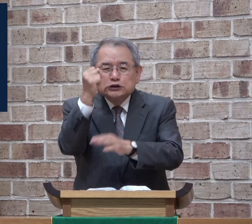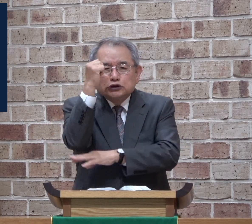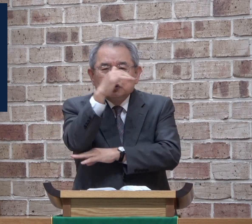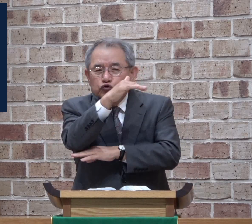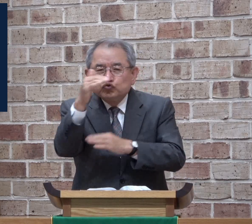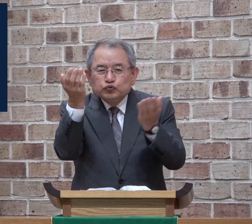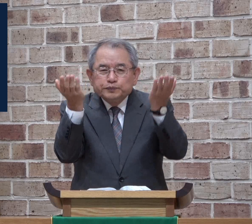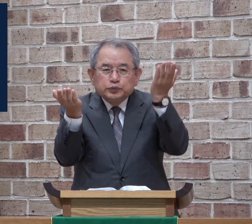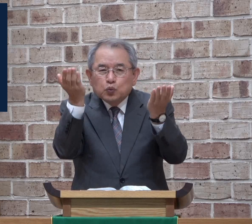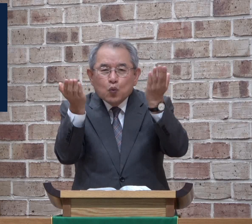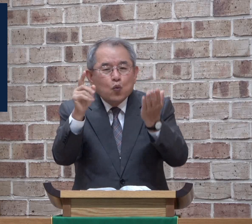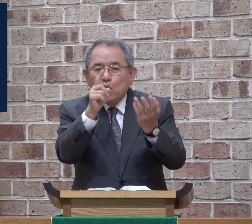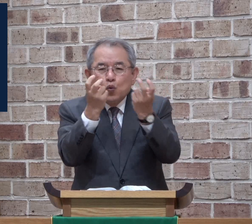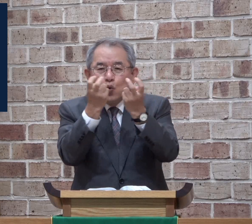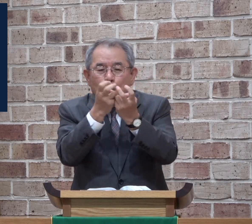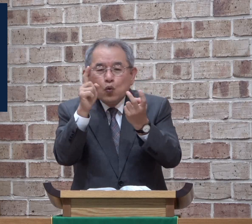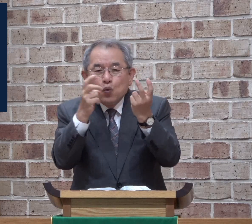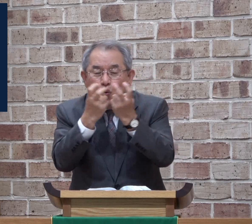작은 믿음과 큰 믿음의 기준을 모르십니까?